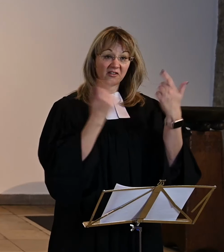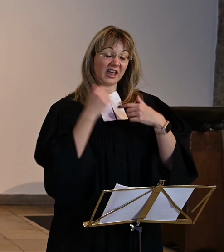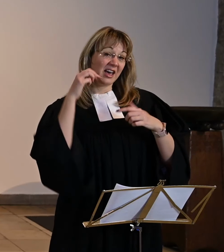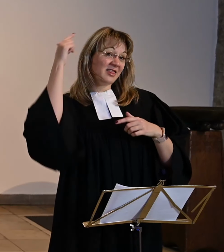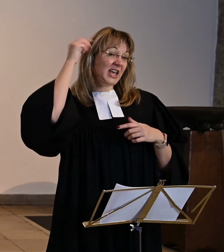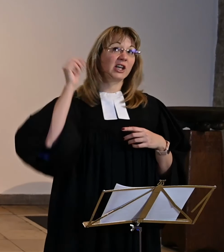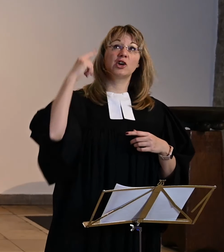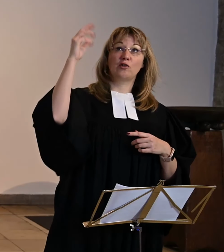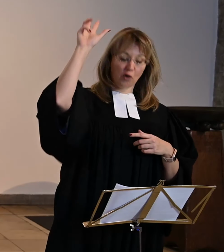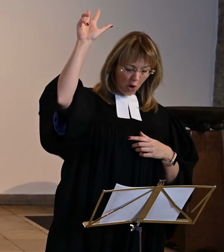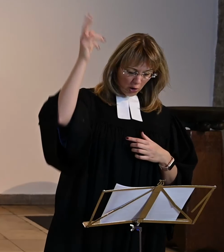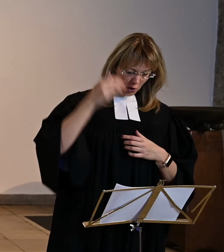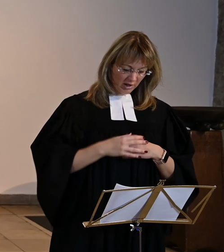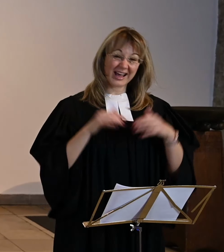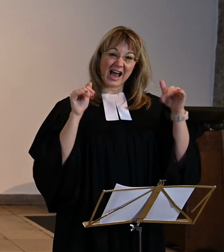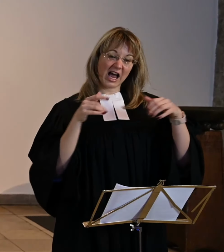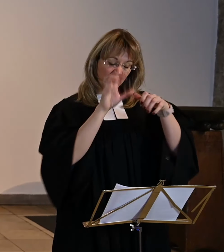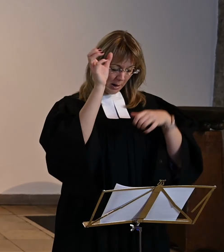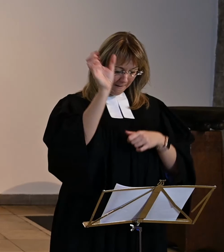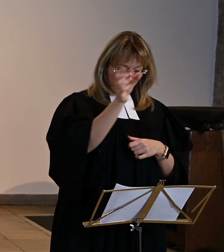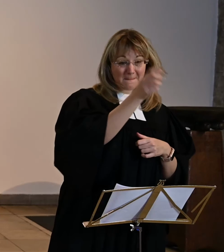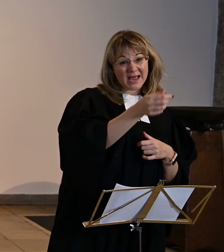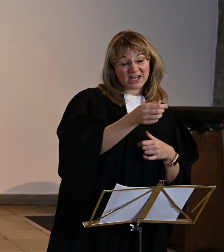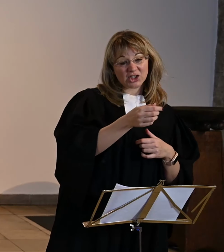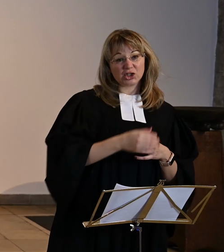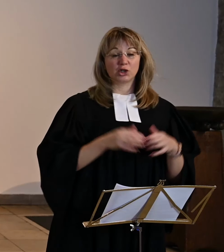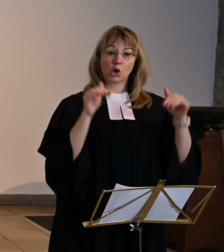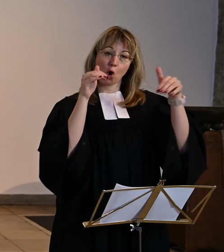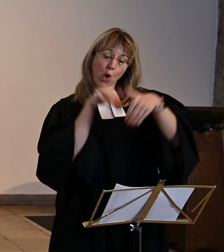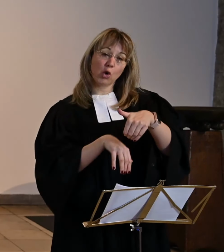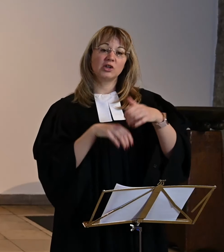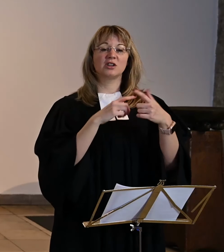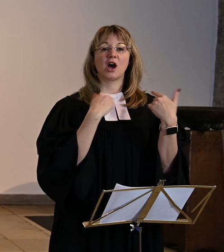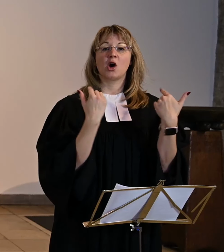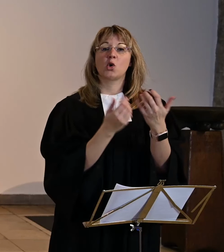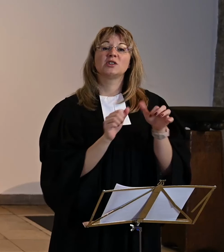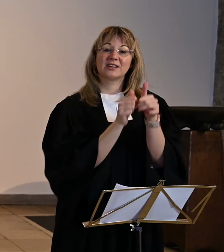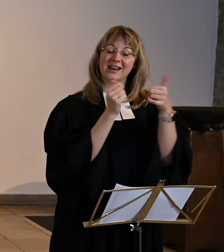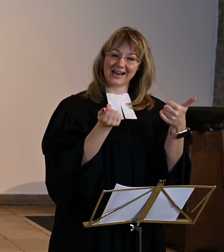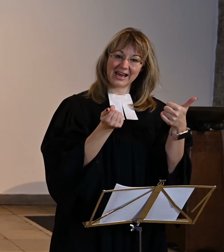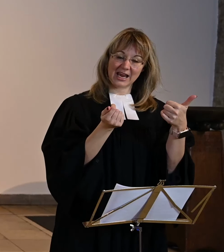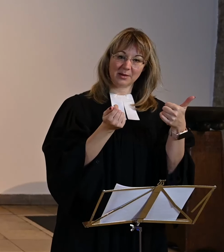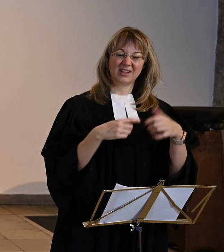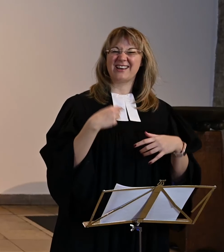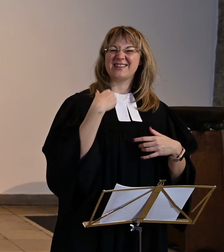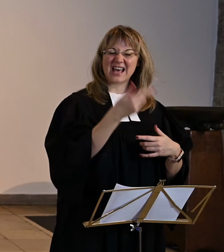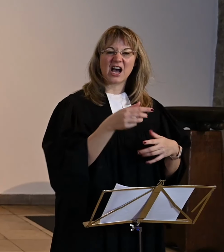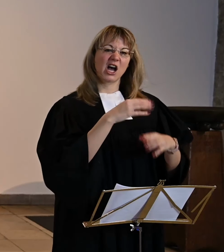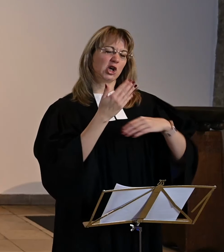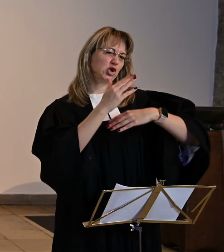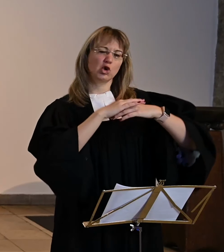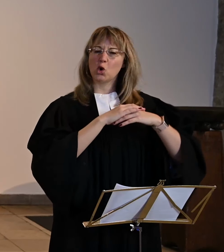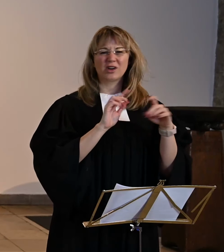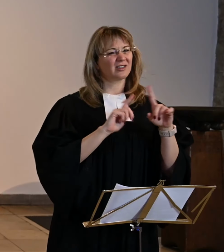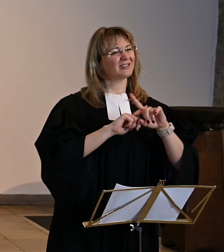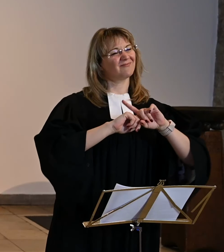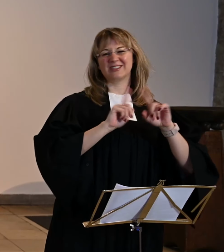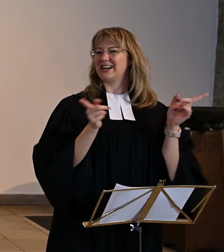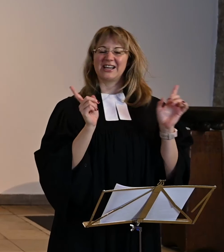Wir gedenken vor Gott der Menschen, die unter uns gelebt haben, bei denen es nach ihrem Tod jedoch